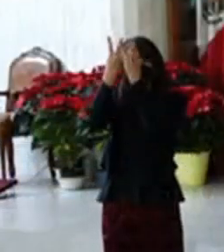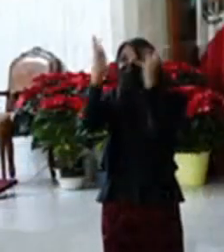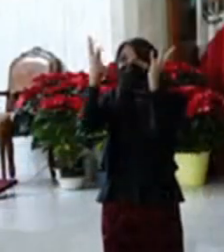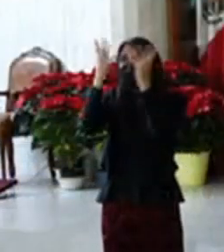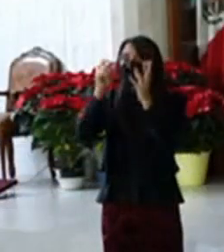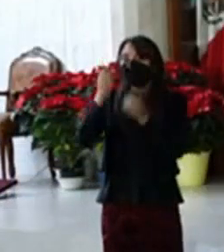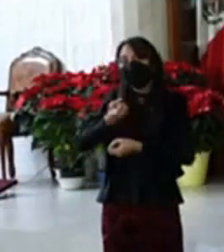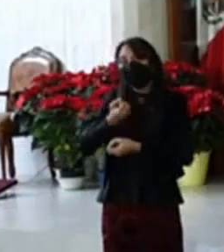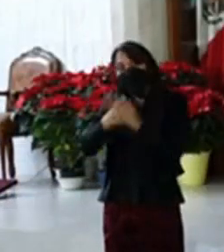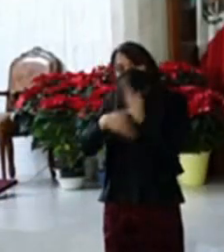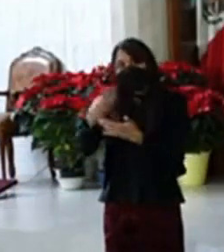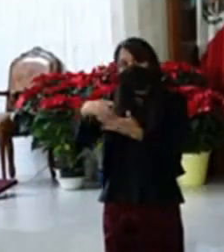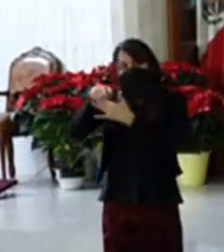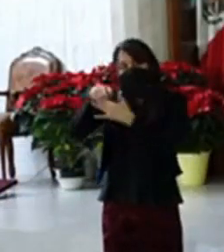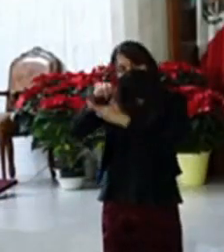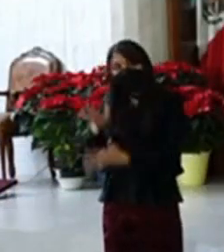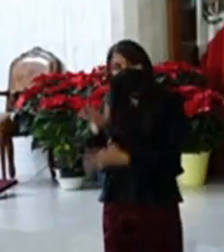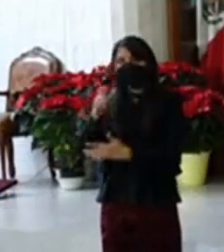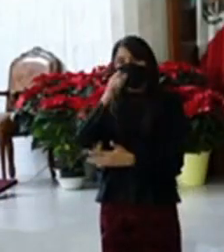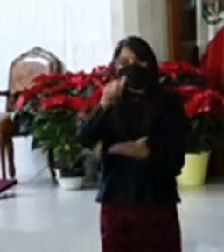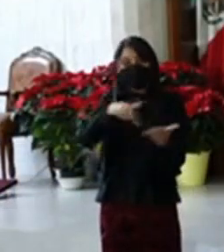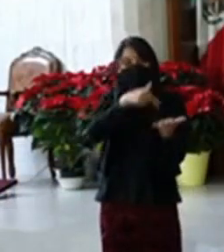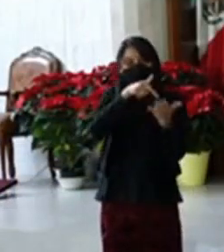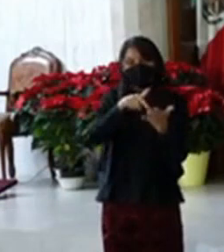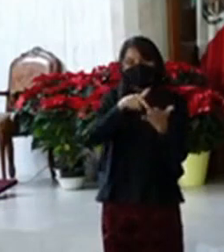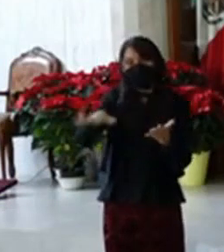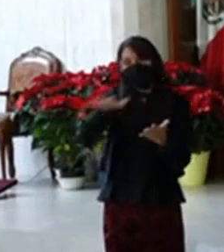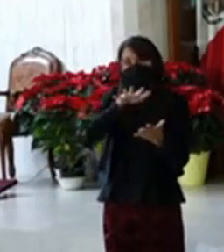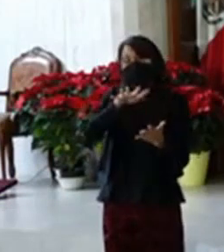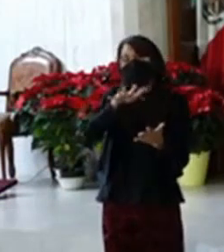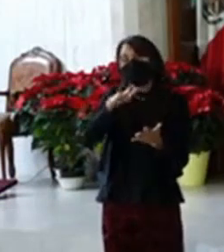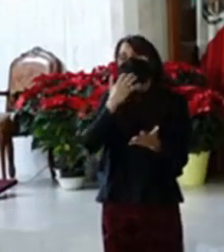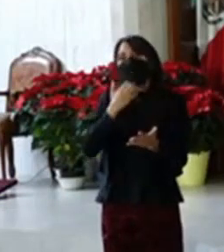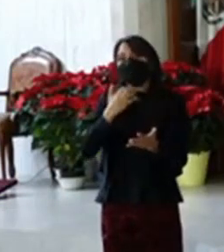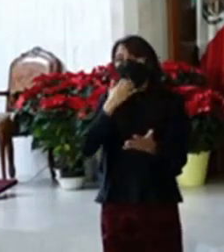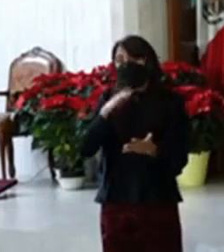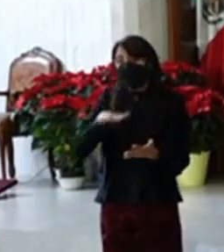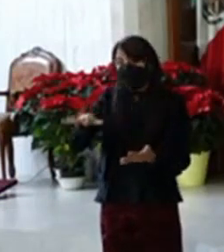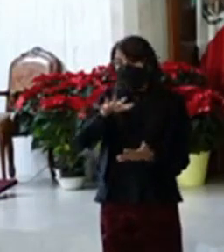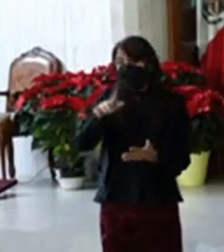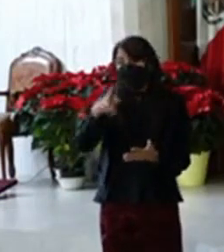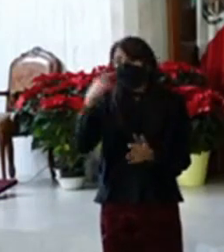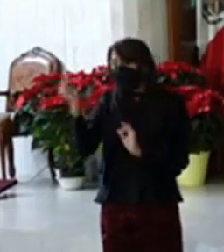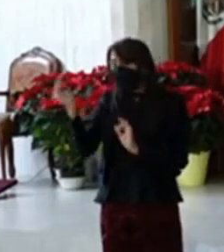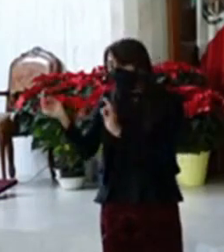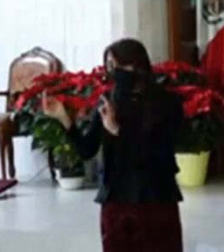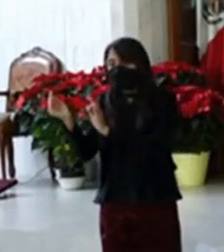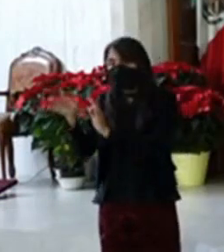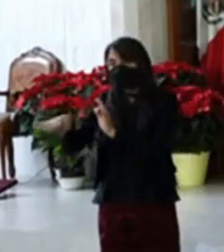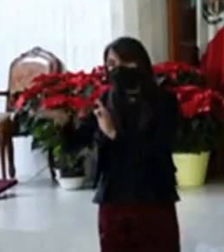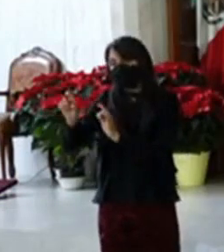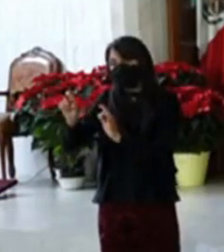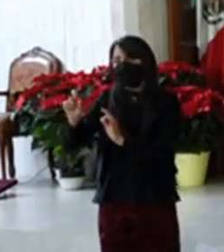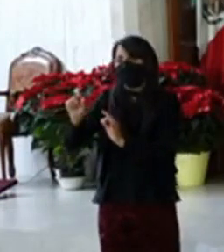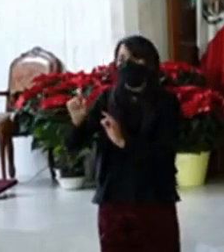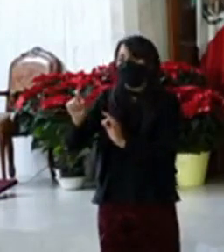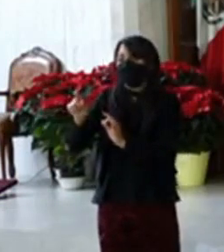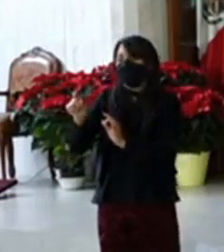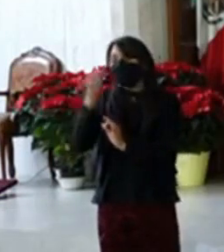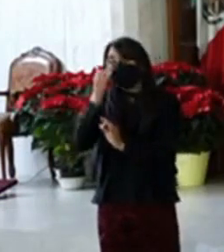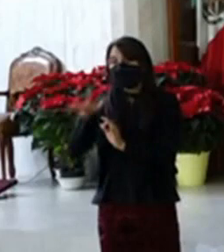Es el lugar de Esmoná, que está a unos 20 kilómetros de Jerusalén y que es una colonia